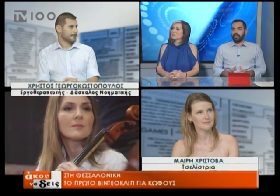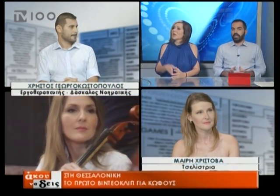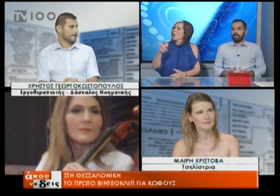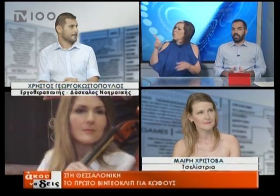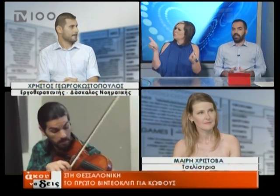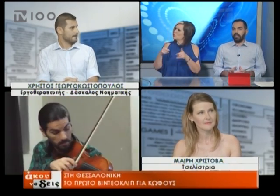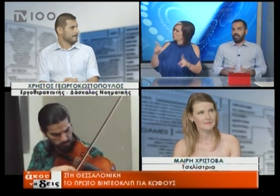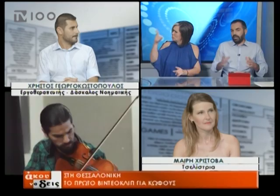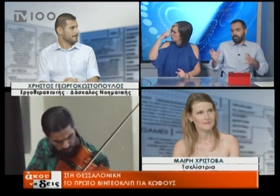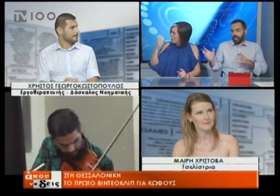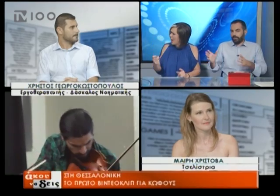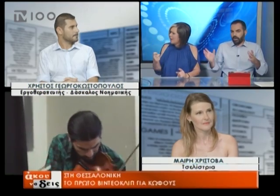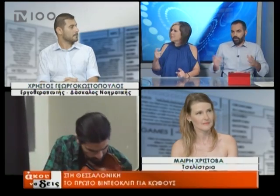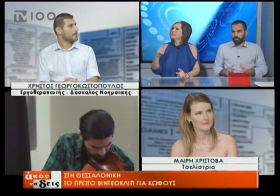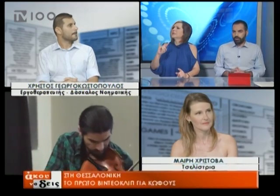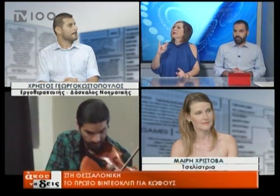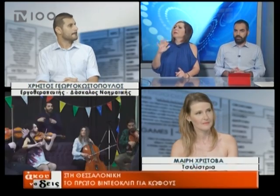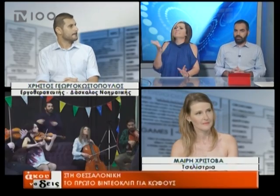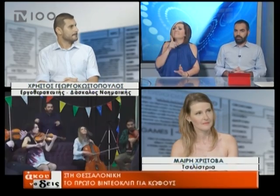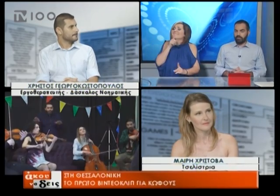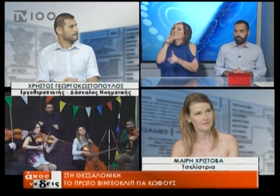μουσική ή το συγκεκριμένο είδος?